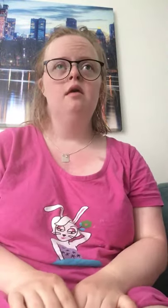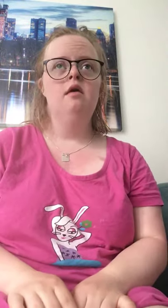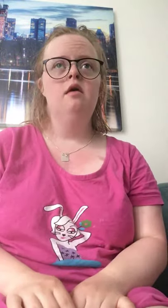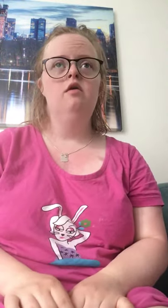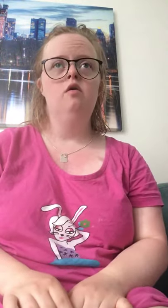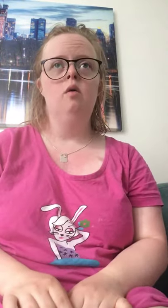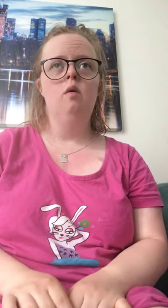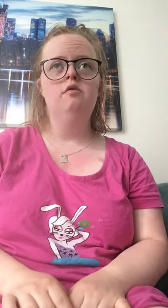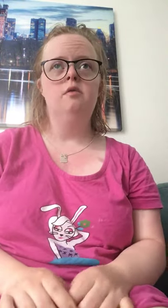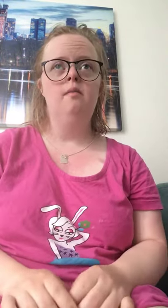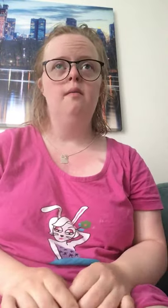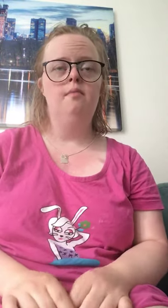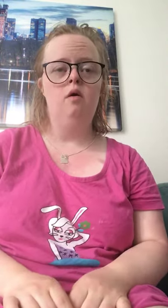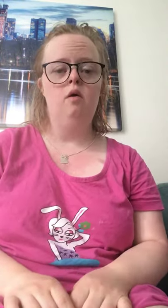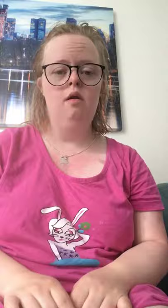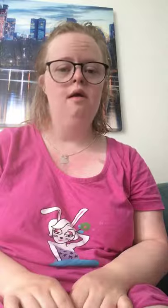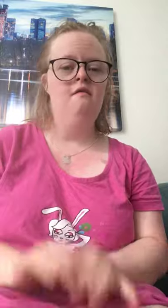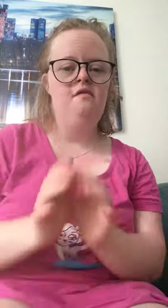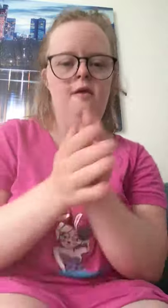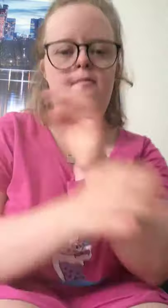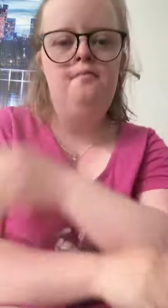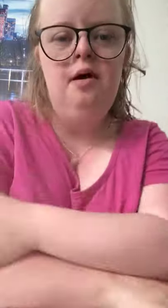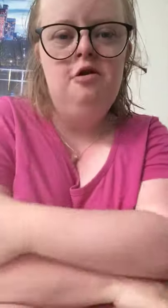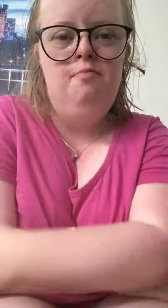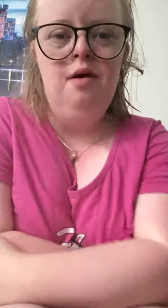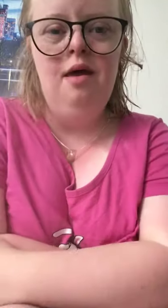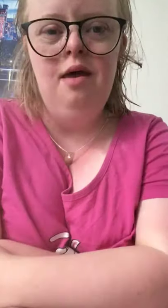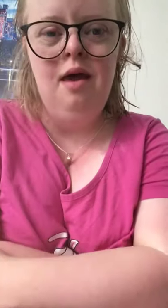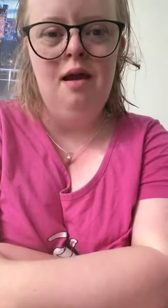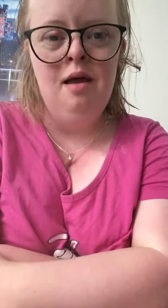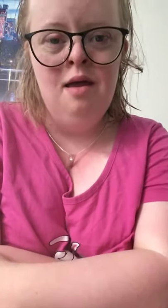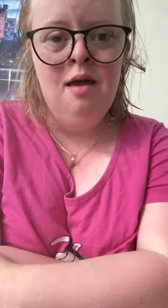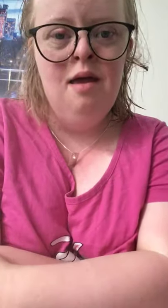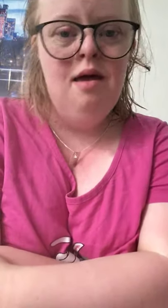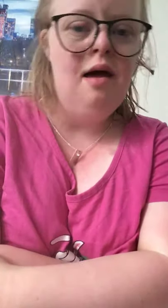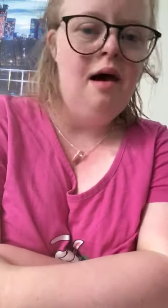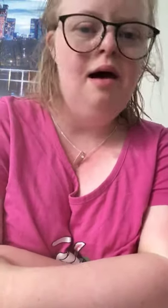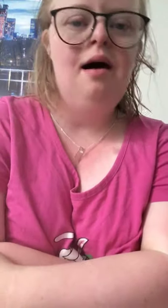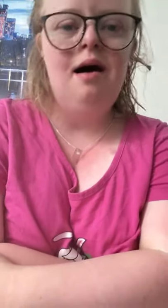Jag är som en ball, jag flipper spel Aha!